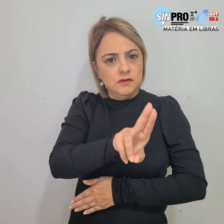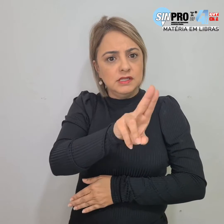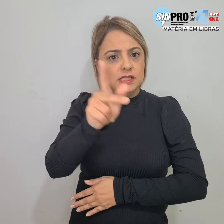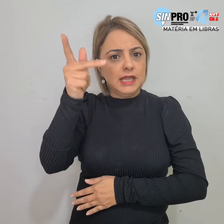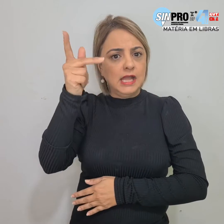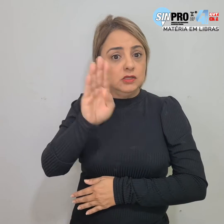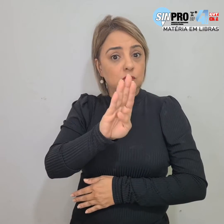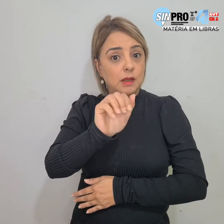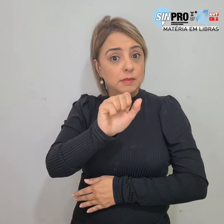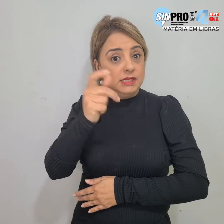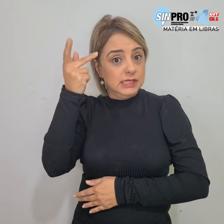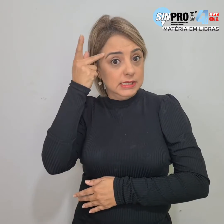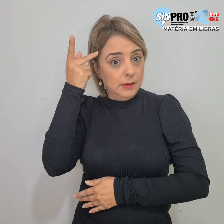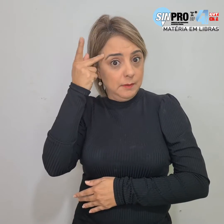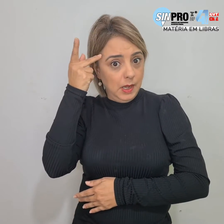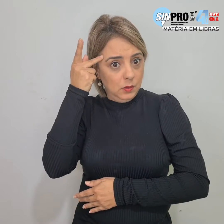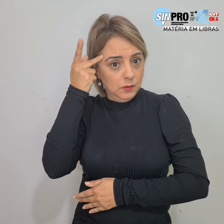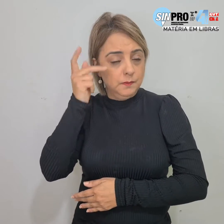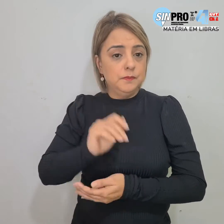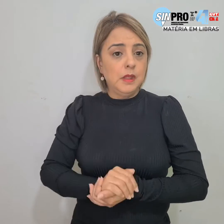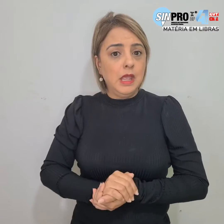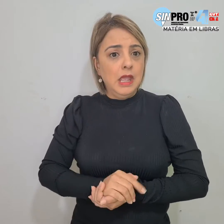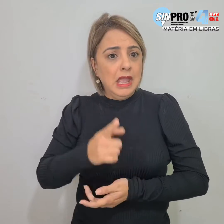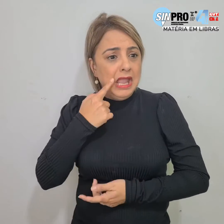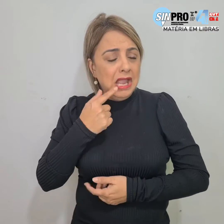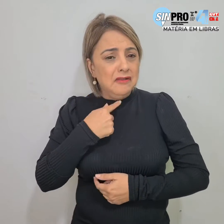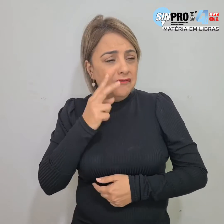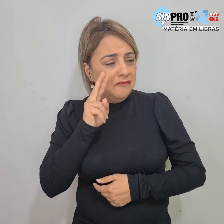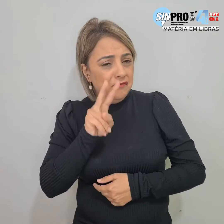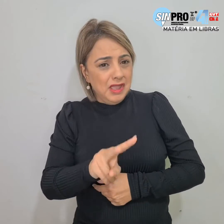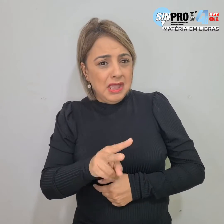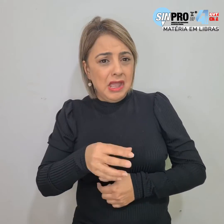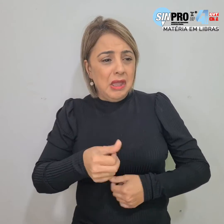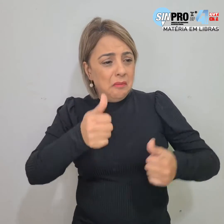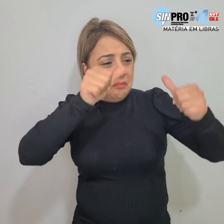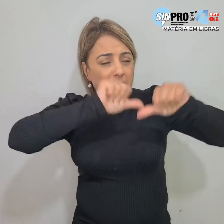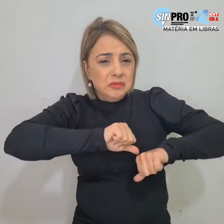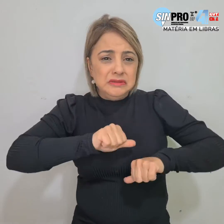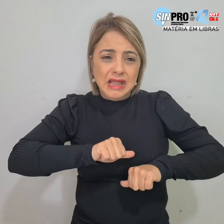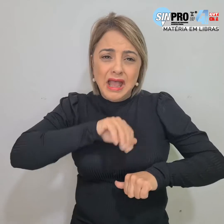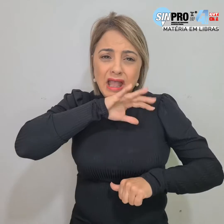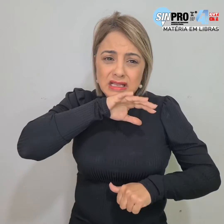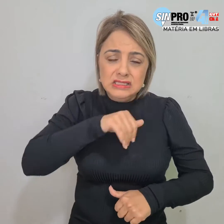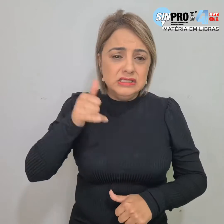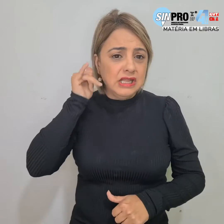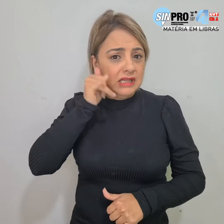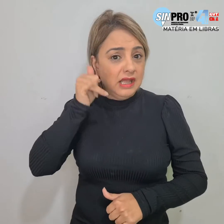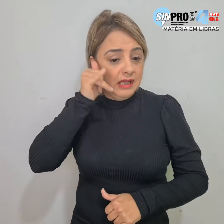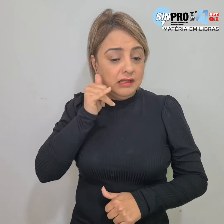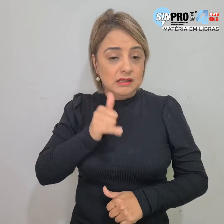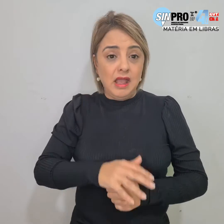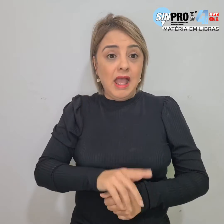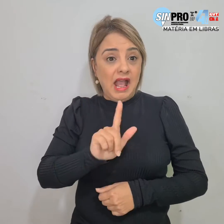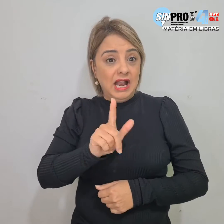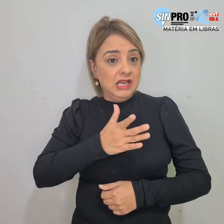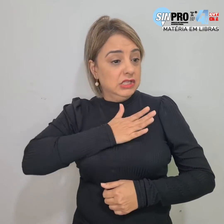a UFABC, vê perversidade na narrativa. Além de negacionista, a mensagem de que